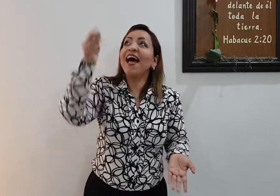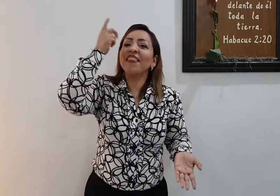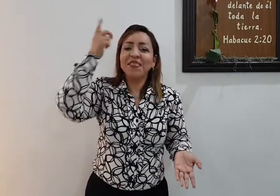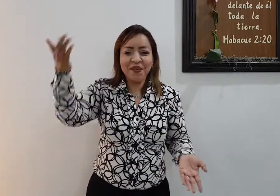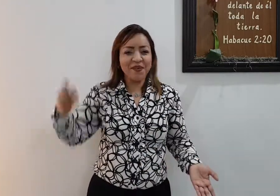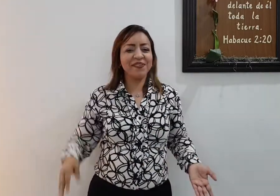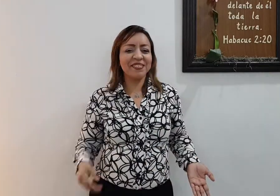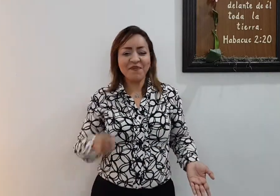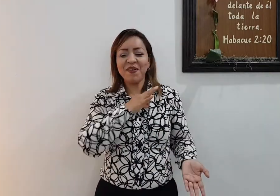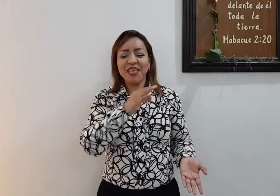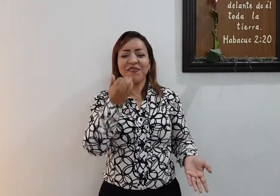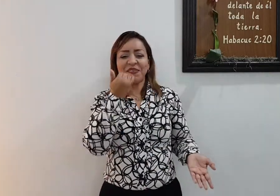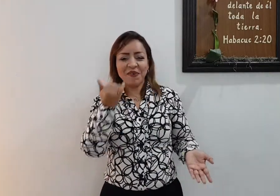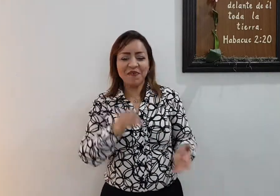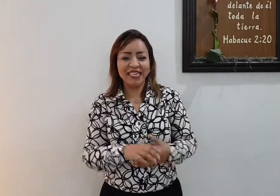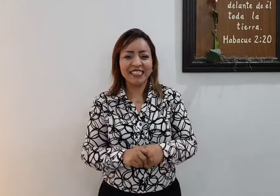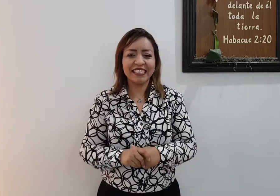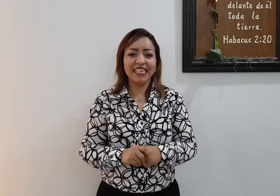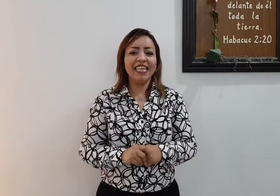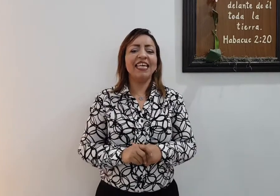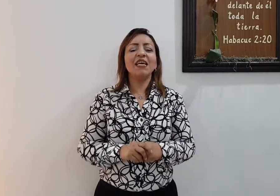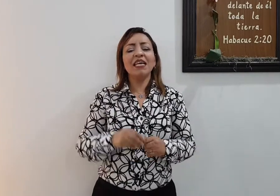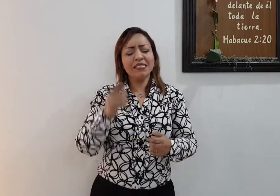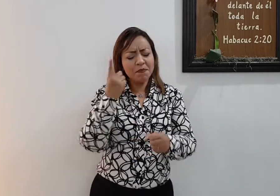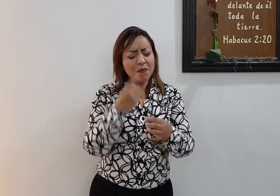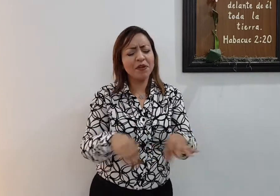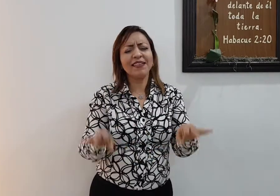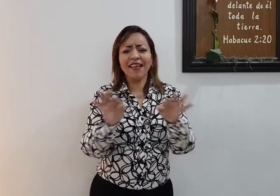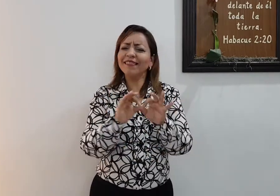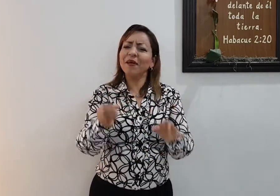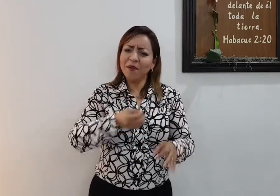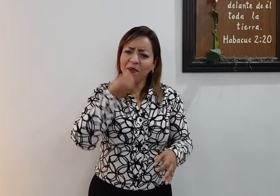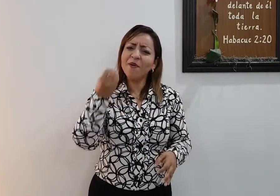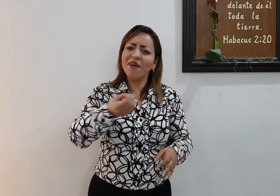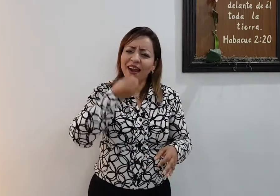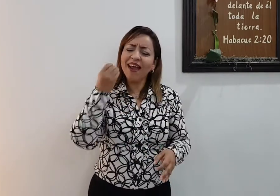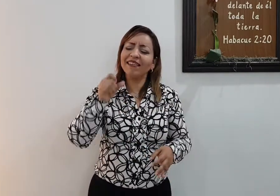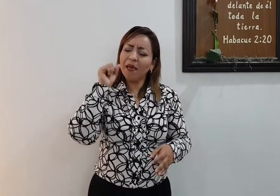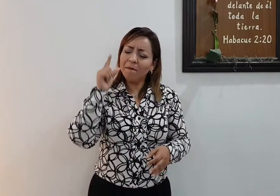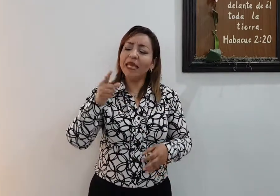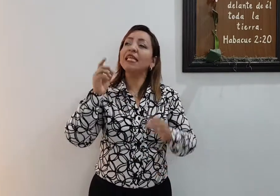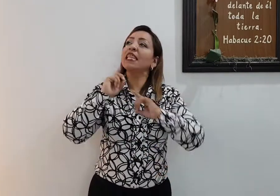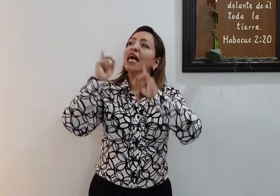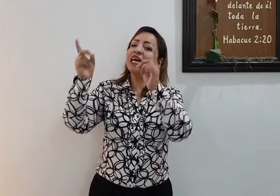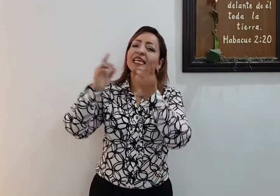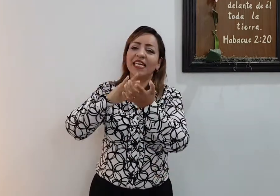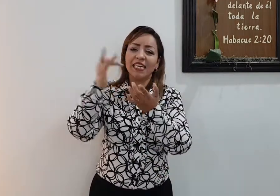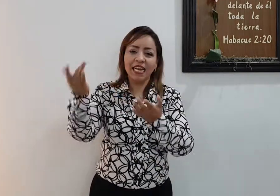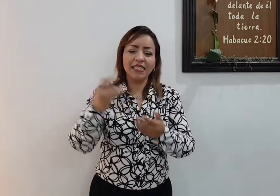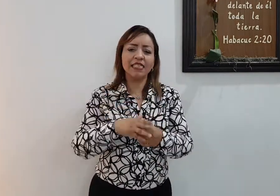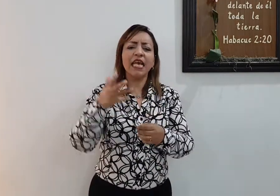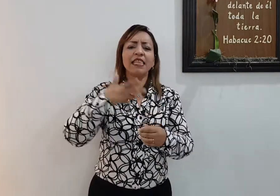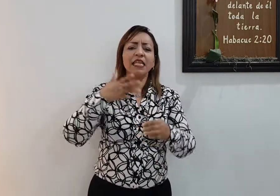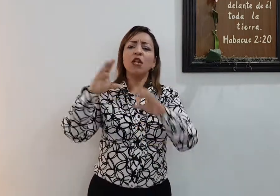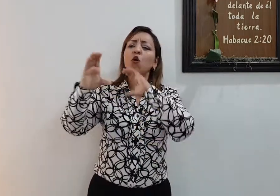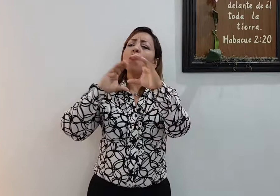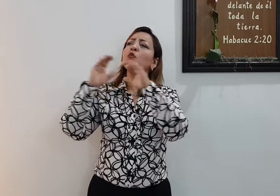tener comunión con usted cada día. Por eso, hermano, no dice así. Mire, si dijera el Padre Nuestro, imagínense